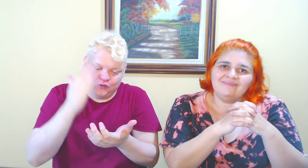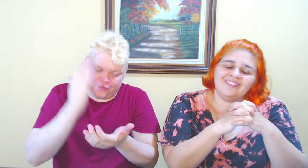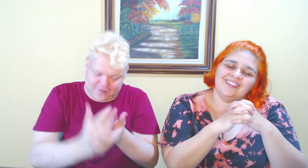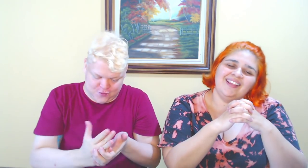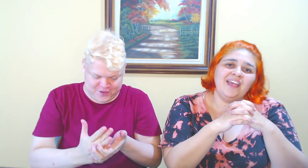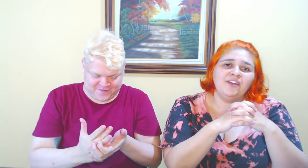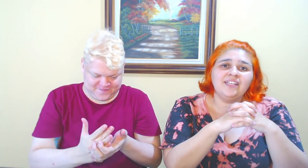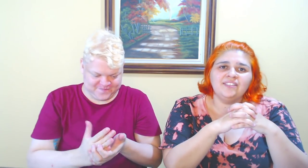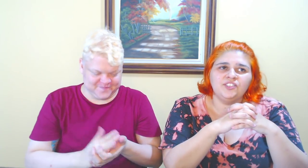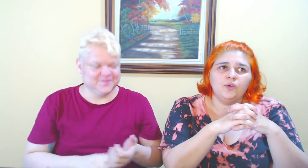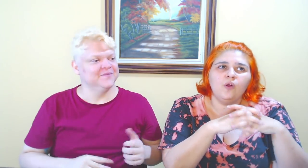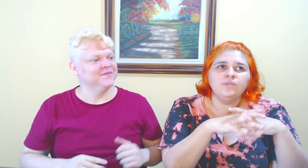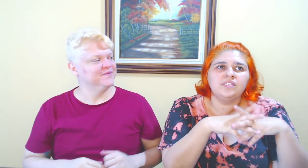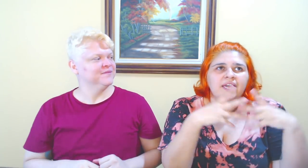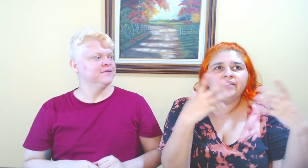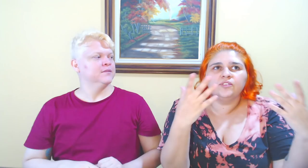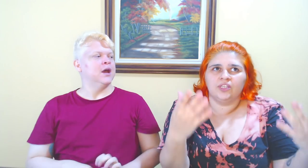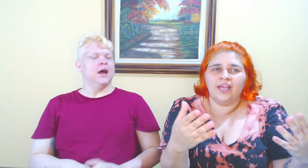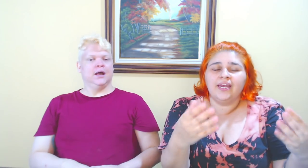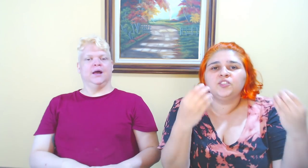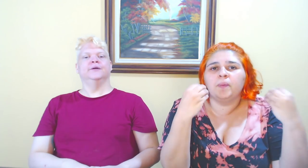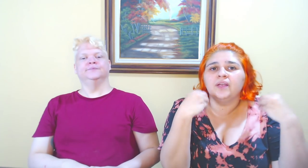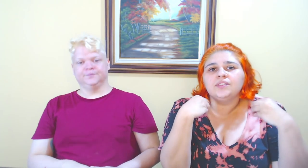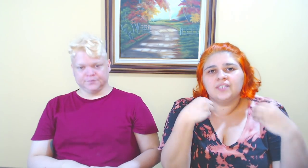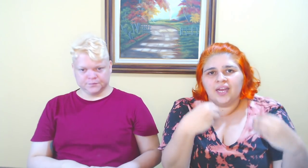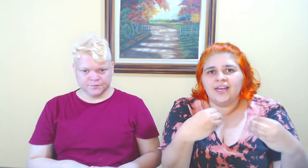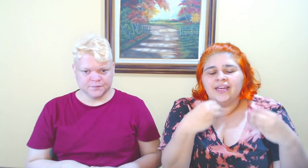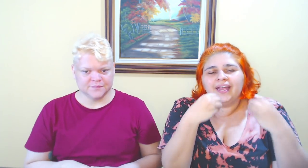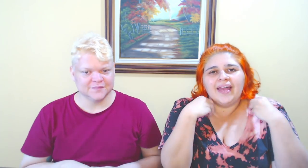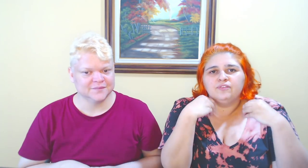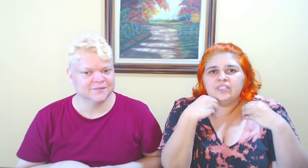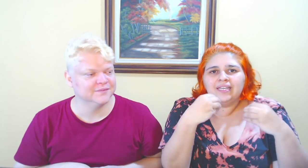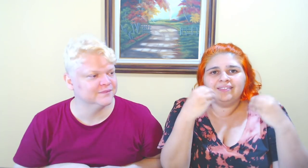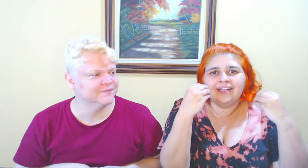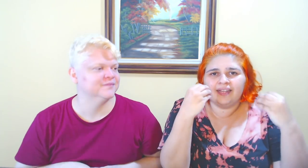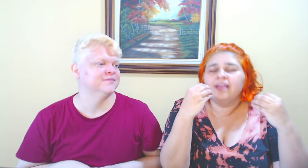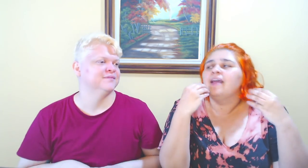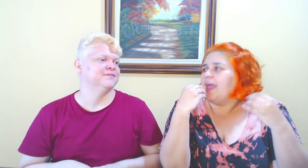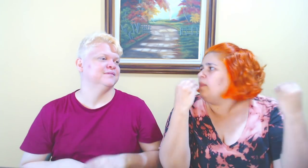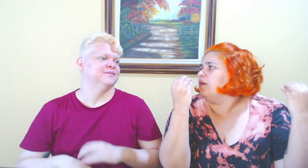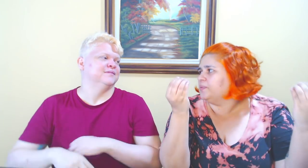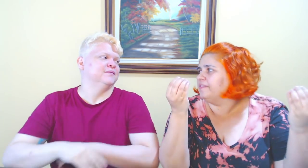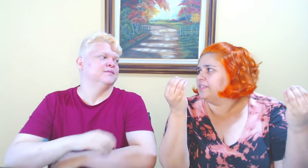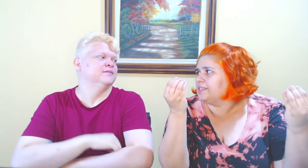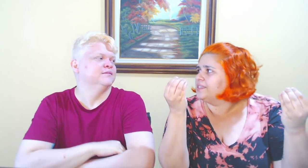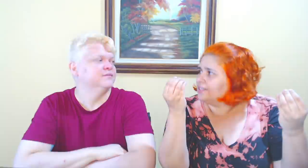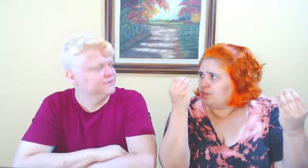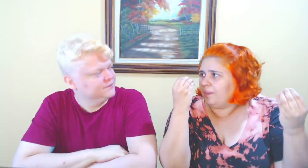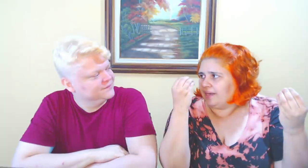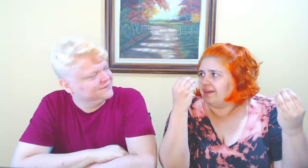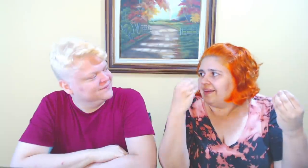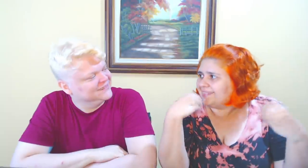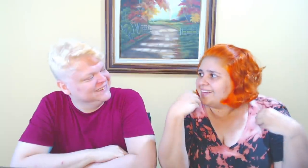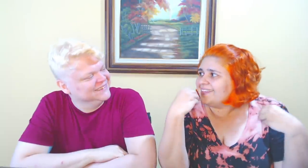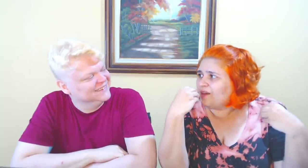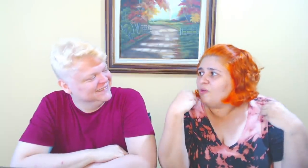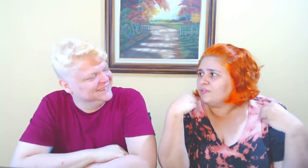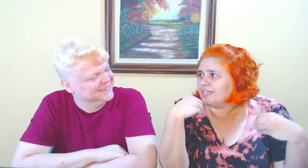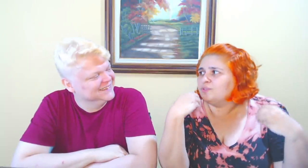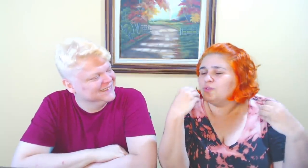filme Eu entendi o conceito De Tênis Pelo trailer E cara Você entender É uma coisa Para você se sentir bem Entender o conceito De um